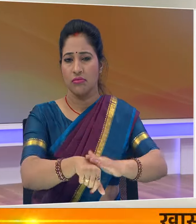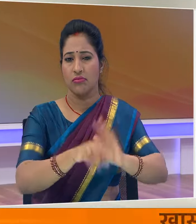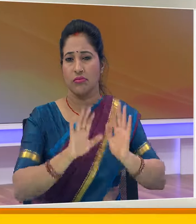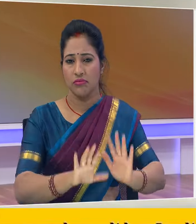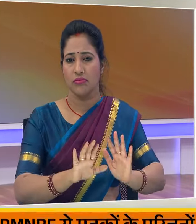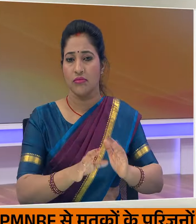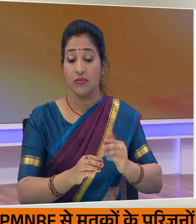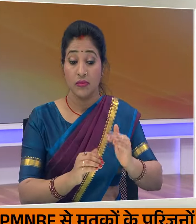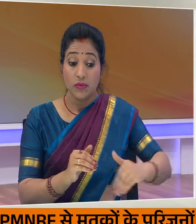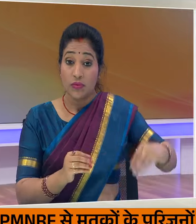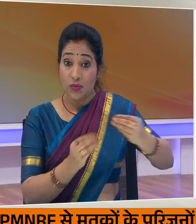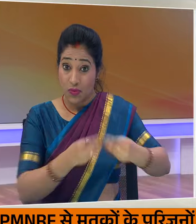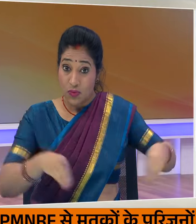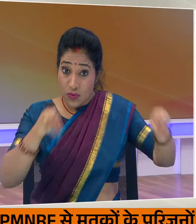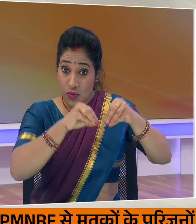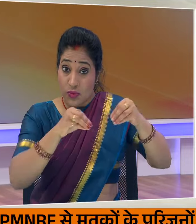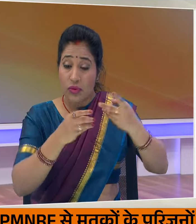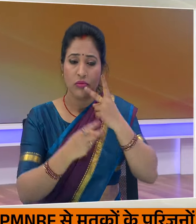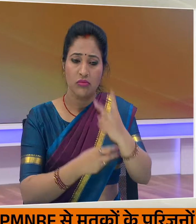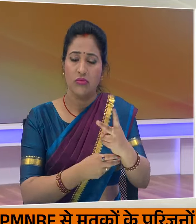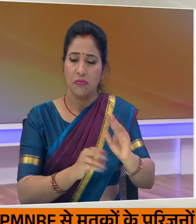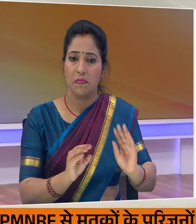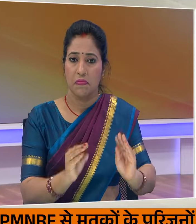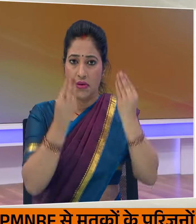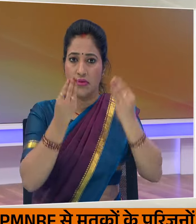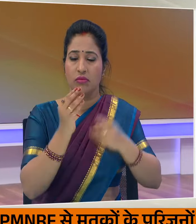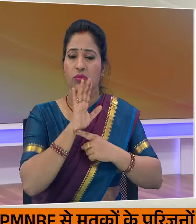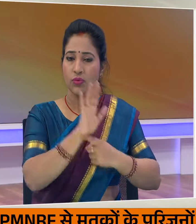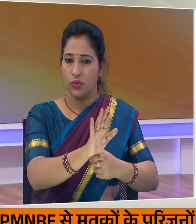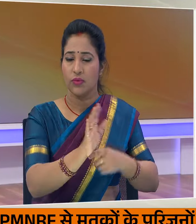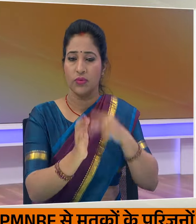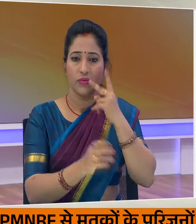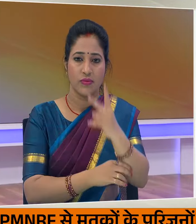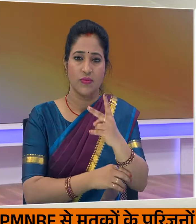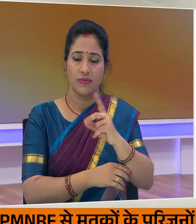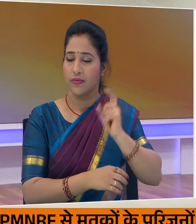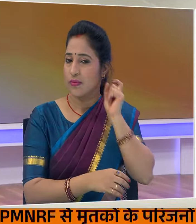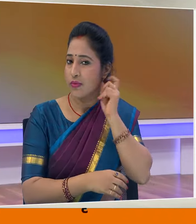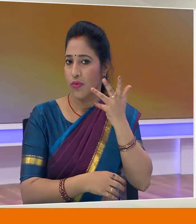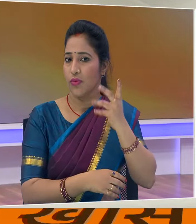और नेक्स्ट टाइम होप करूँगा इससे अच्छा आपको मतलब गोल्ड ले के दिखाऊँ।